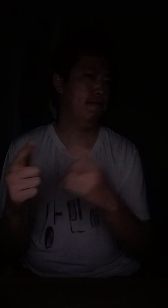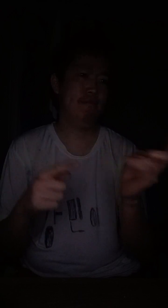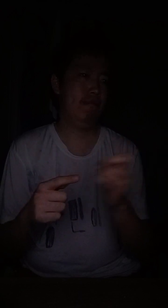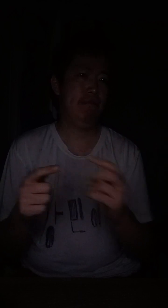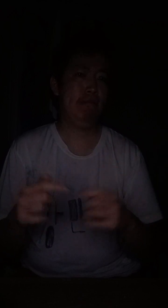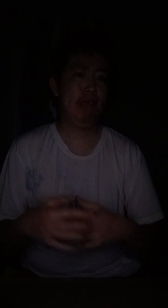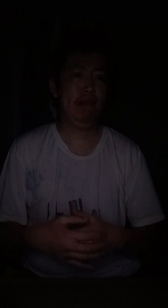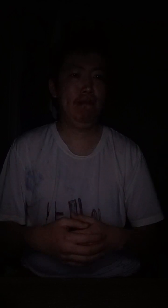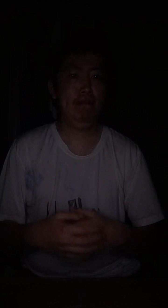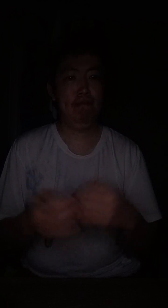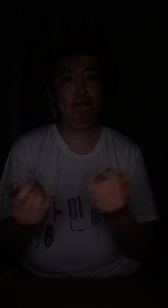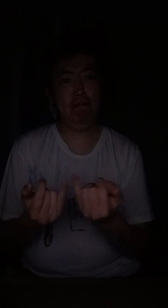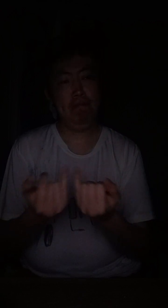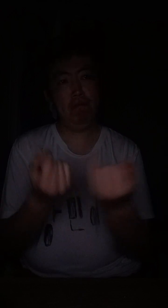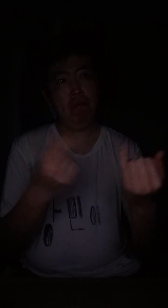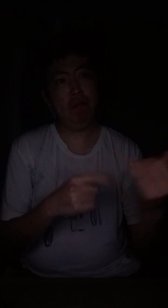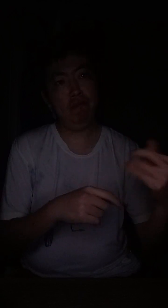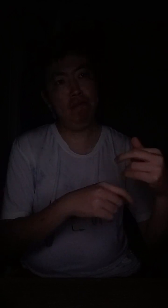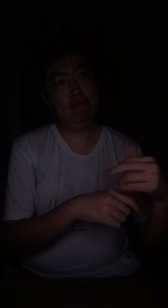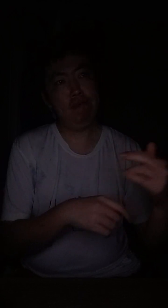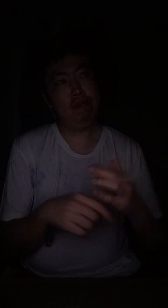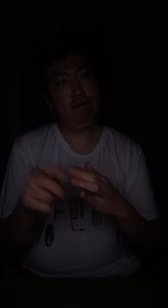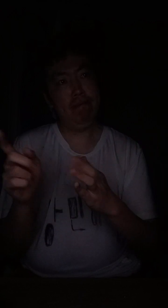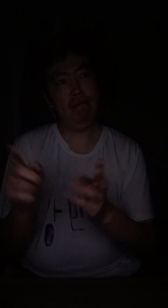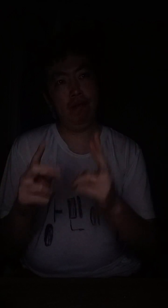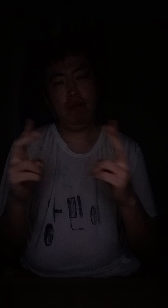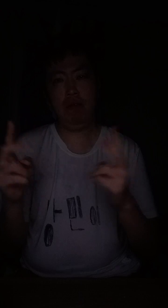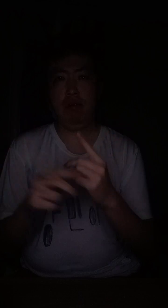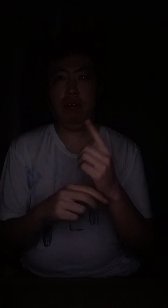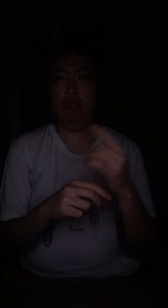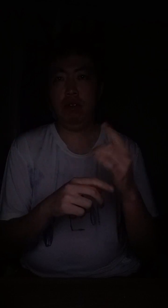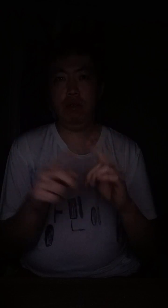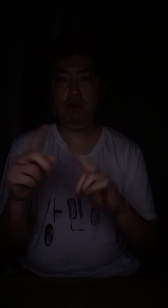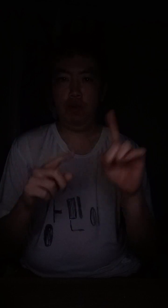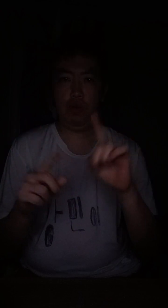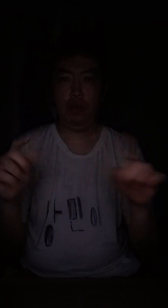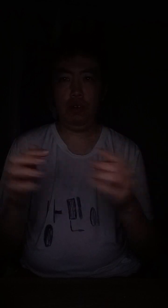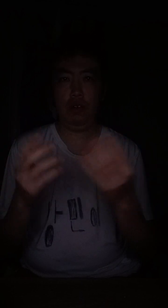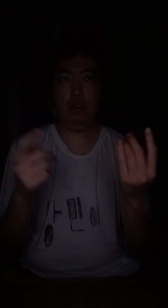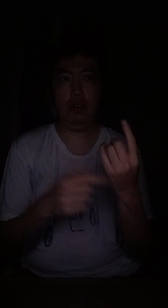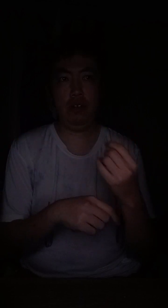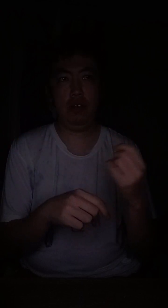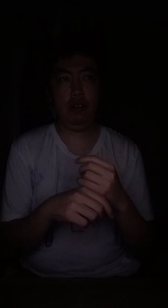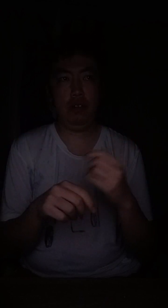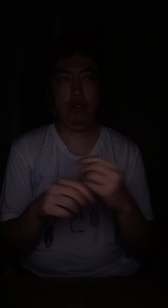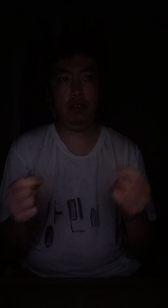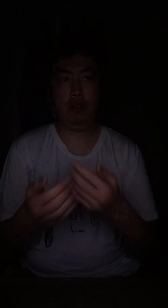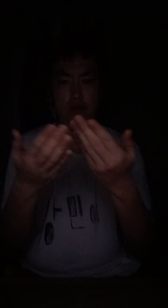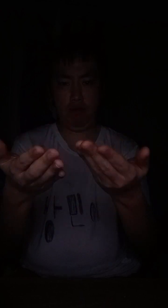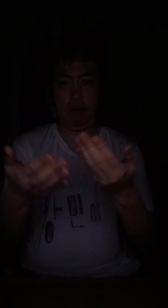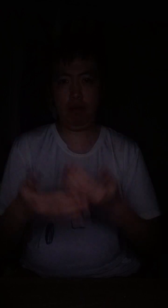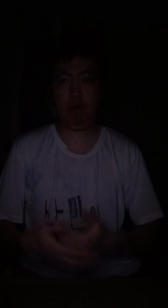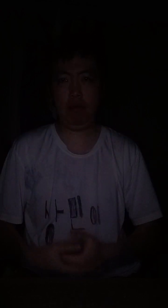못했습니다. 한 라디오 시사 프로그램 진행자는 12.3 내란을 옹호한 사실까지 드러났습니다. 윤수환 기자입니다.